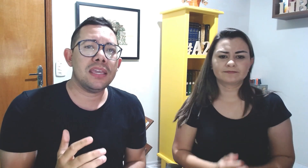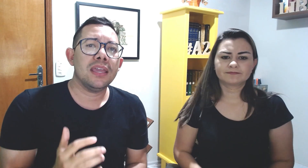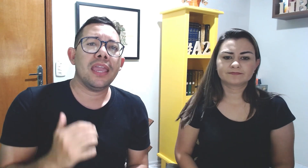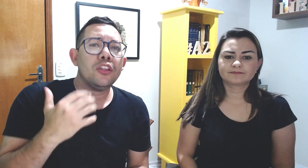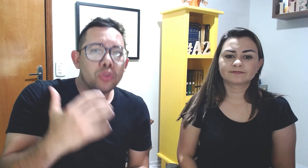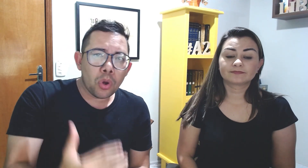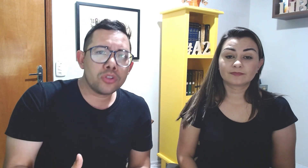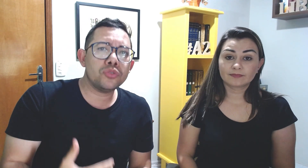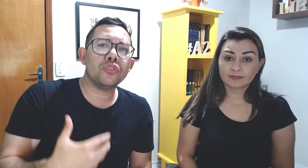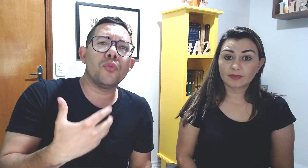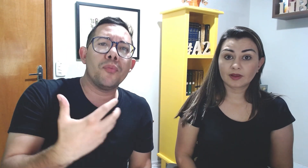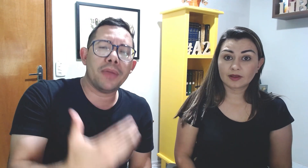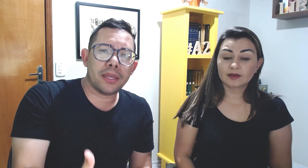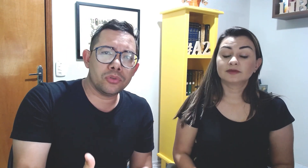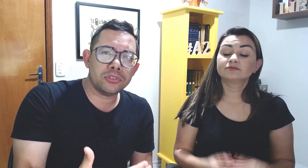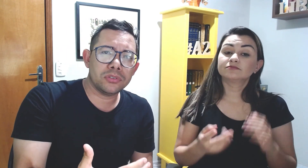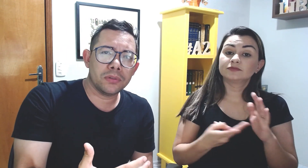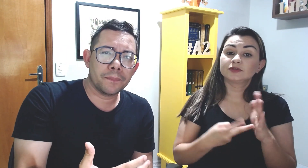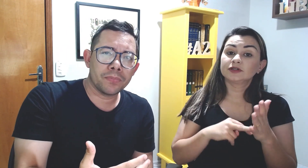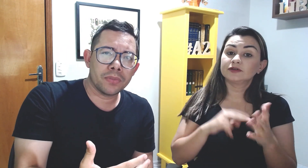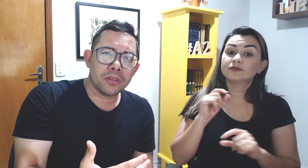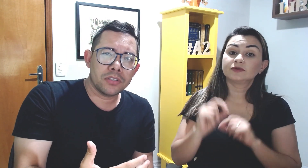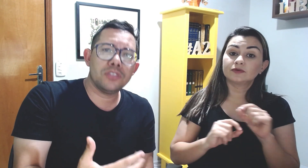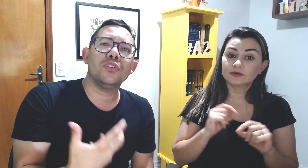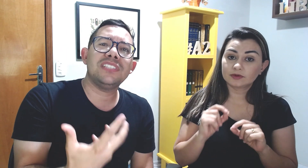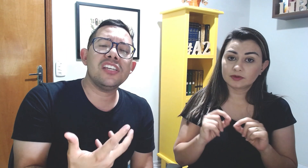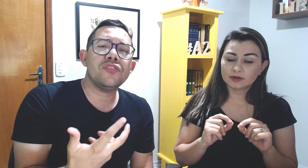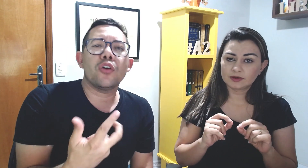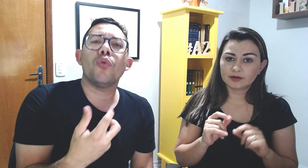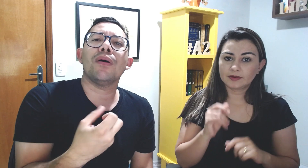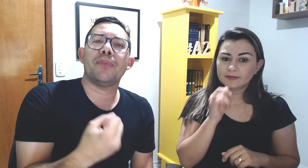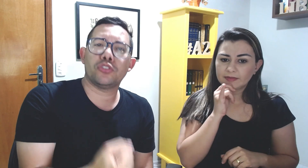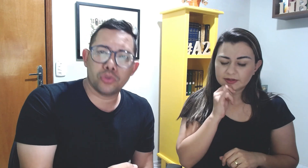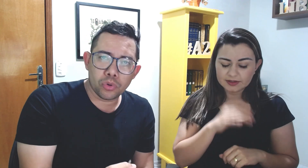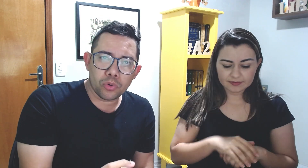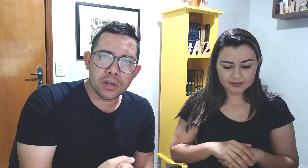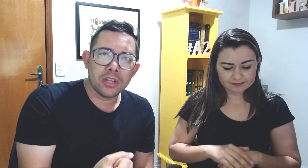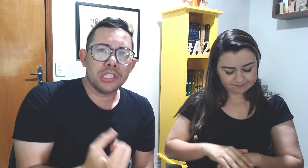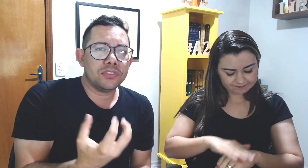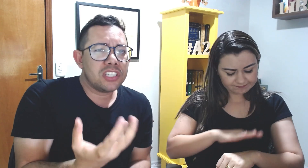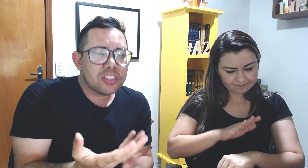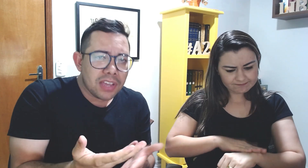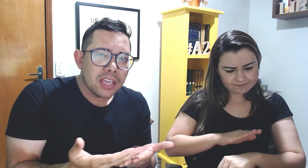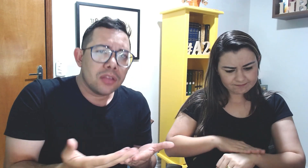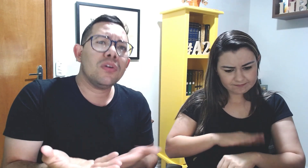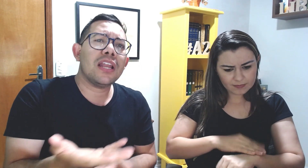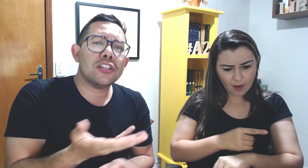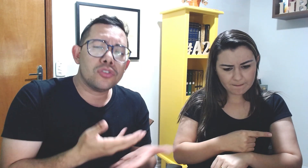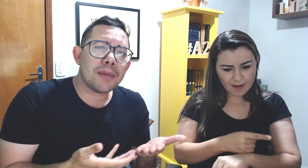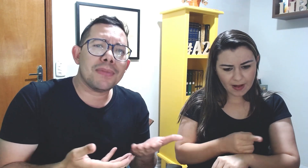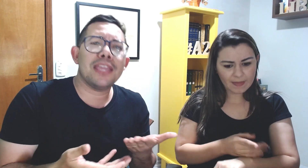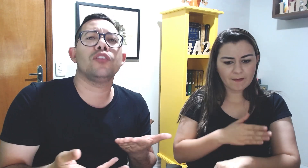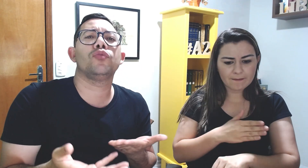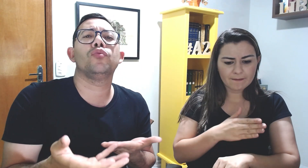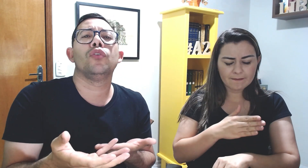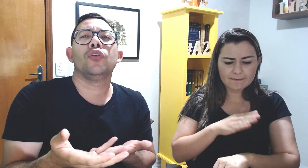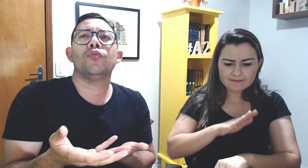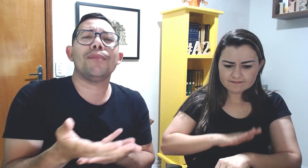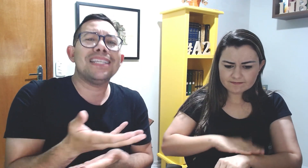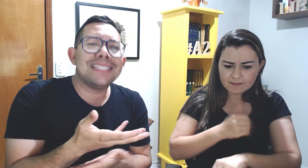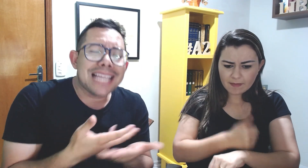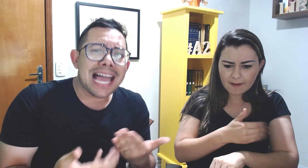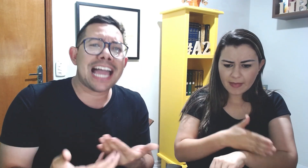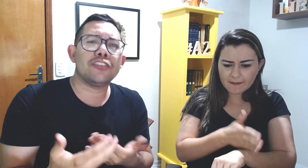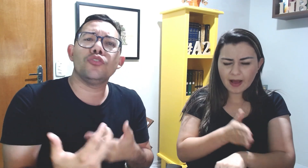É que em todos os momentos, se você estiver com uma pessoa, se você estiver num relacionamento,